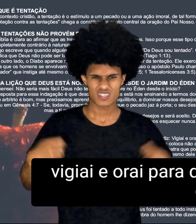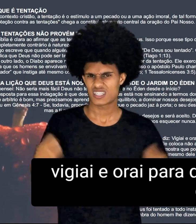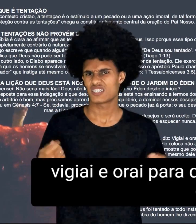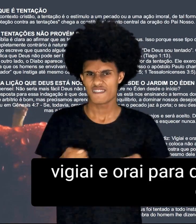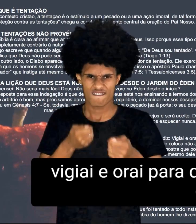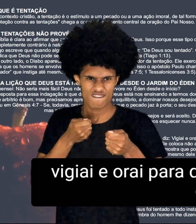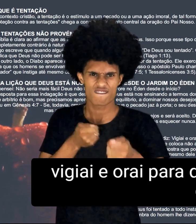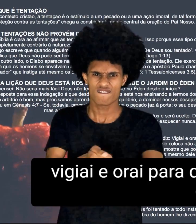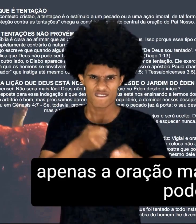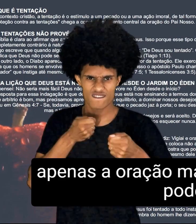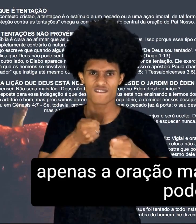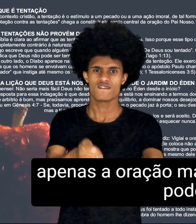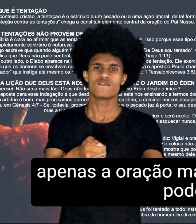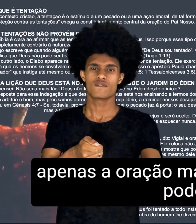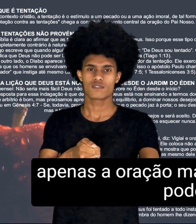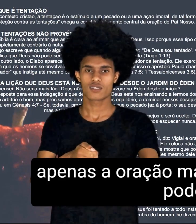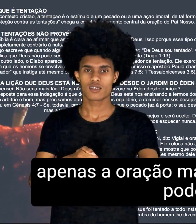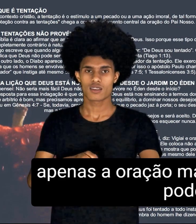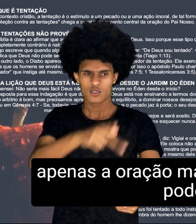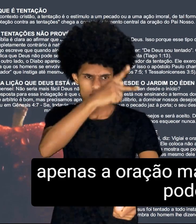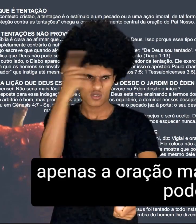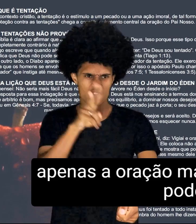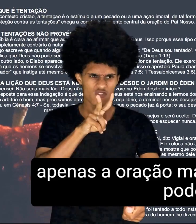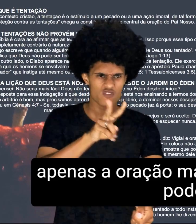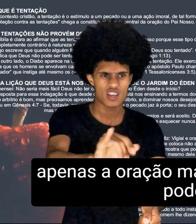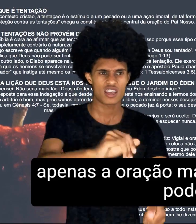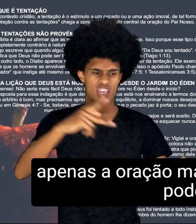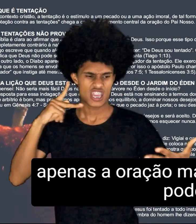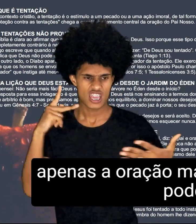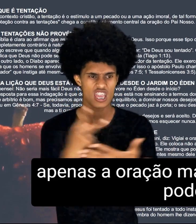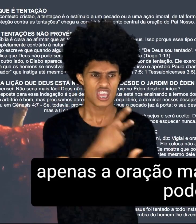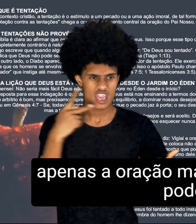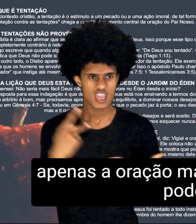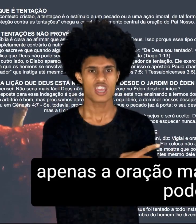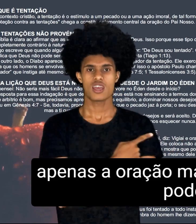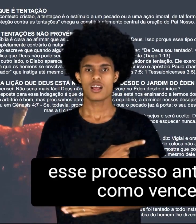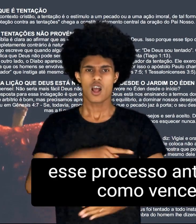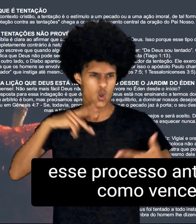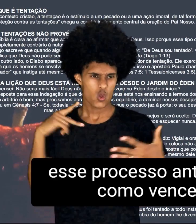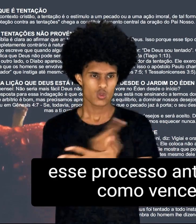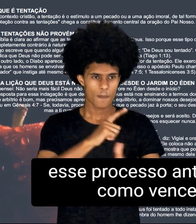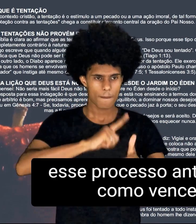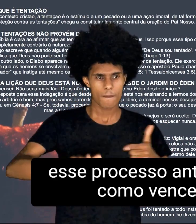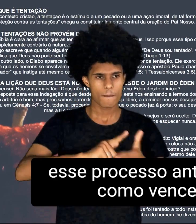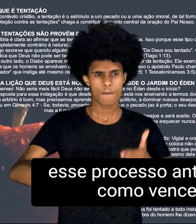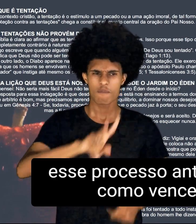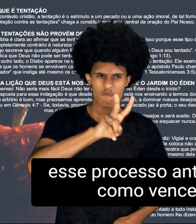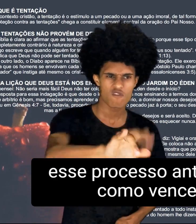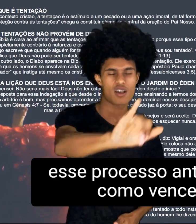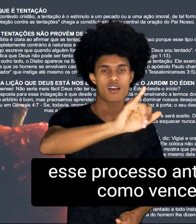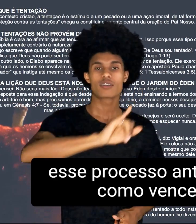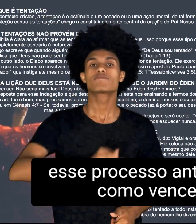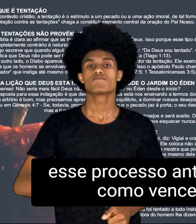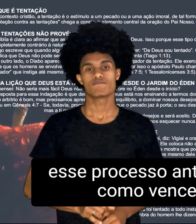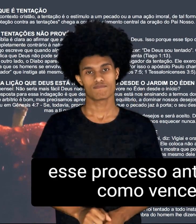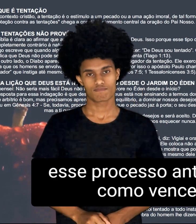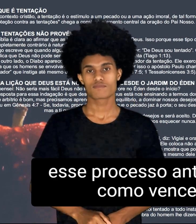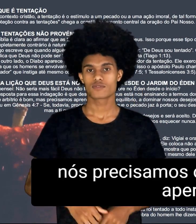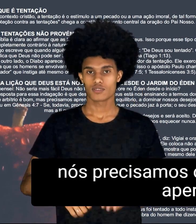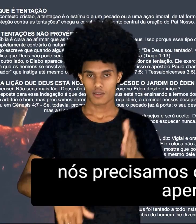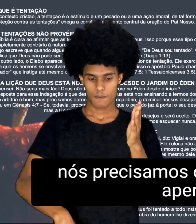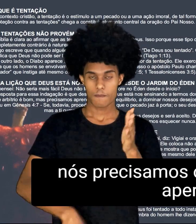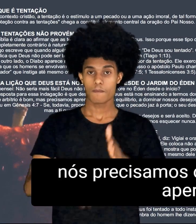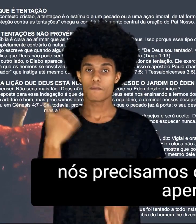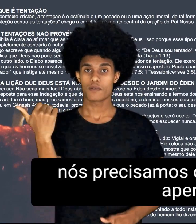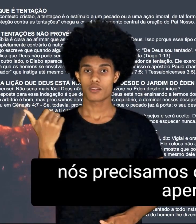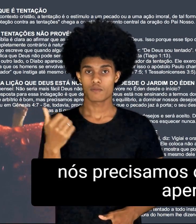entreis em tentação. Ele coloca apenas a oração, mas a vigilância. Ele mostra que podemos abortar esse processo antes de começar. Então assim, como vencer as